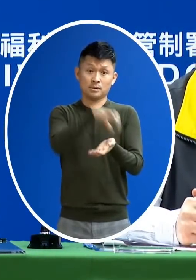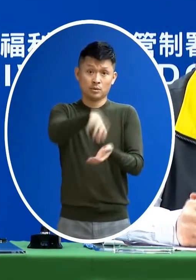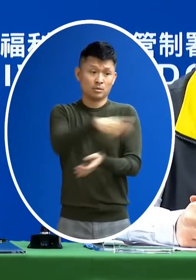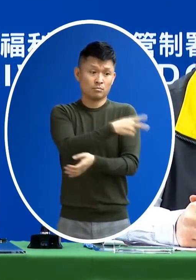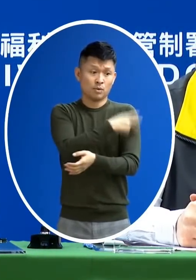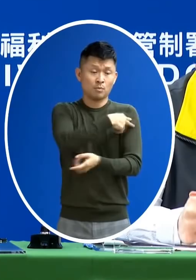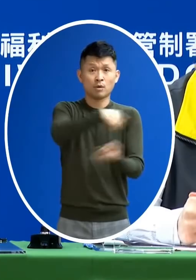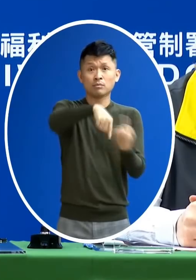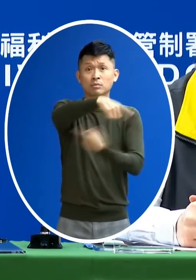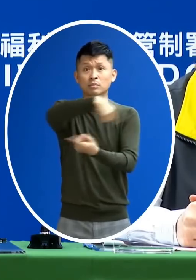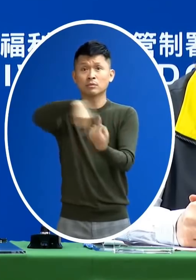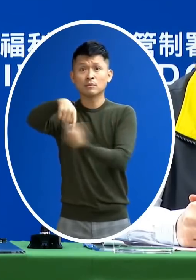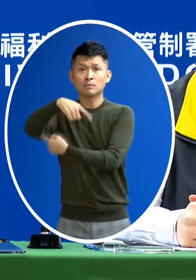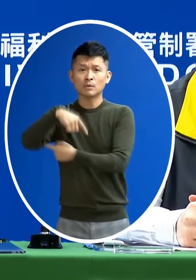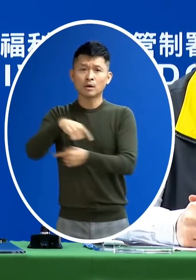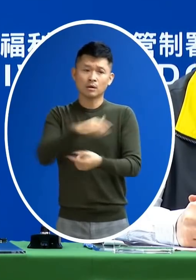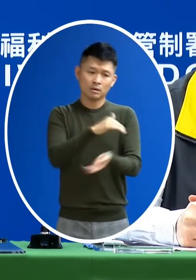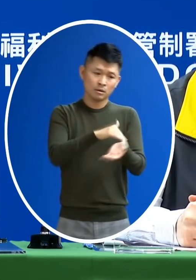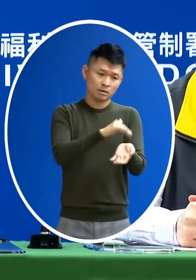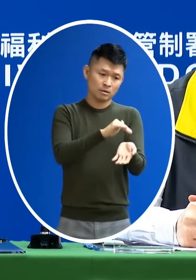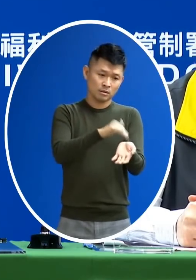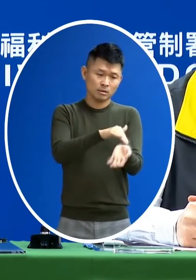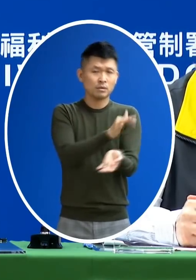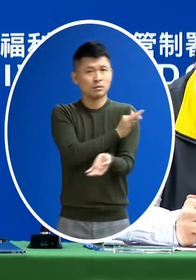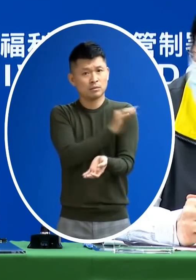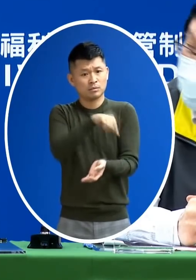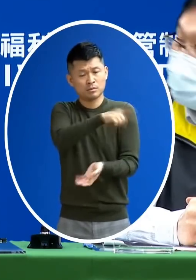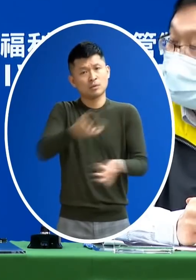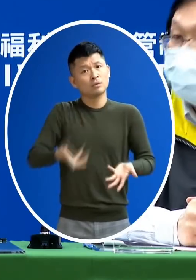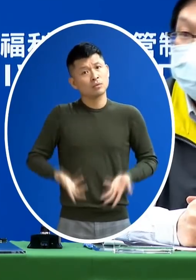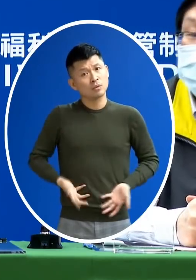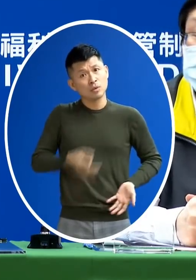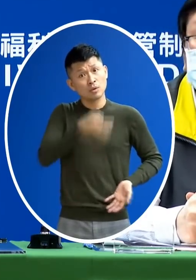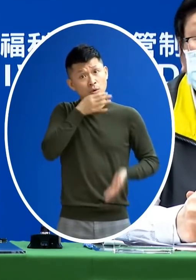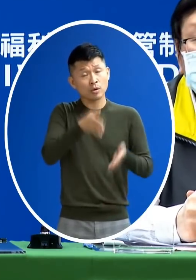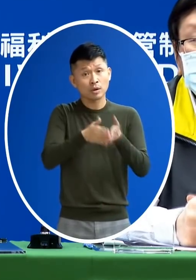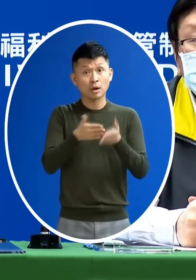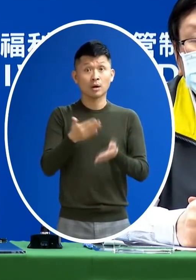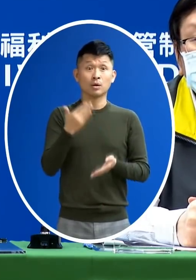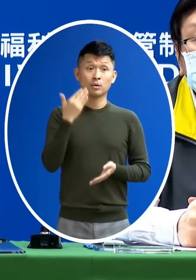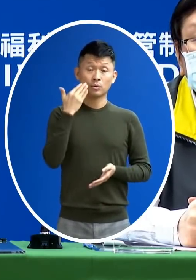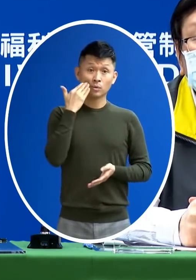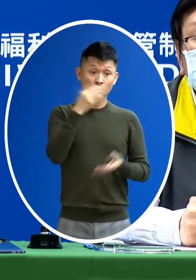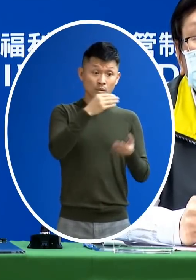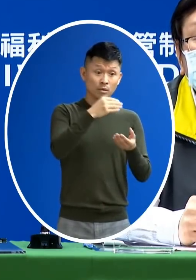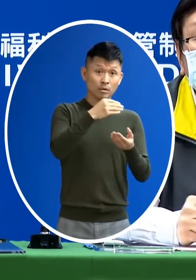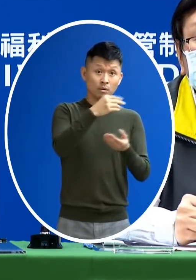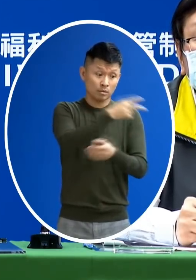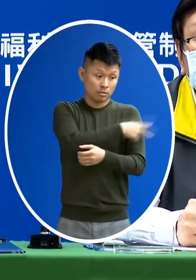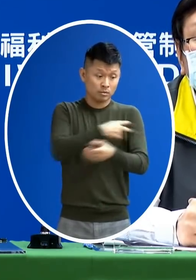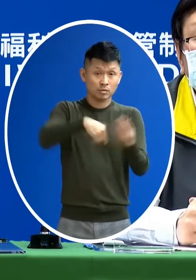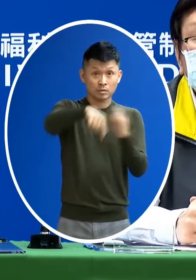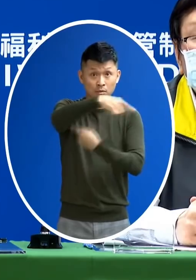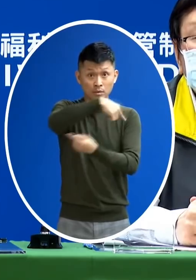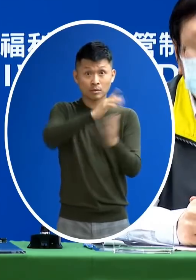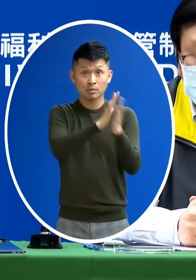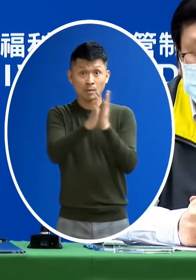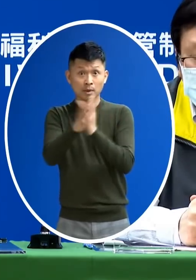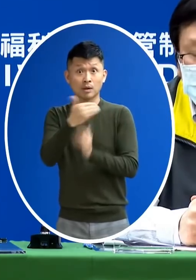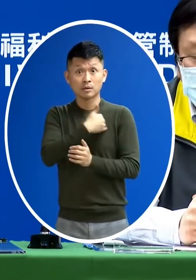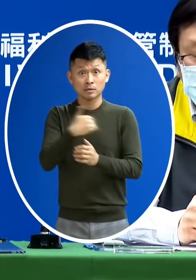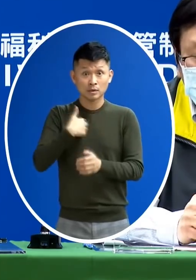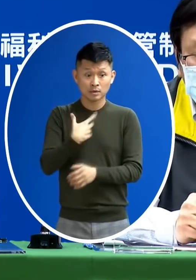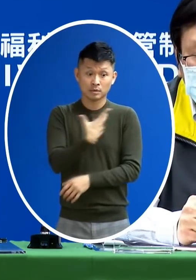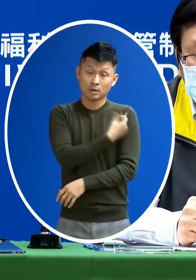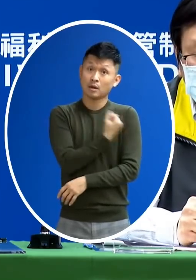还有医护人员适当的休息，那如果能够做调配，愿意打，好，那我们就会提供我们手头上有